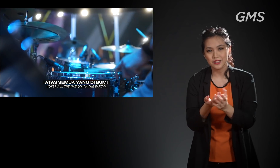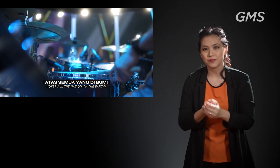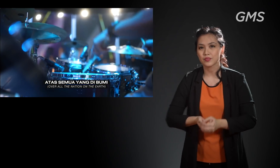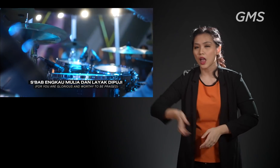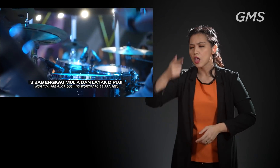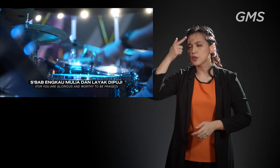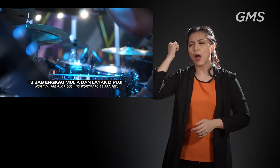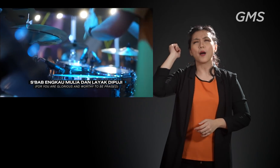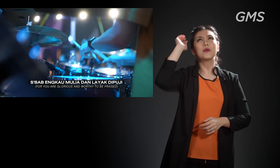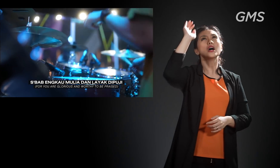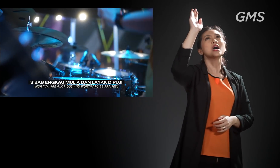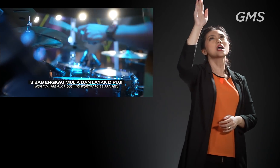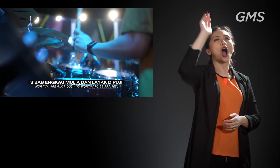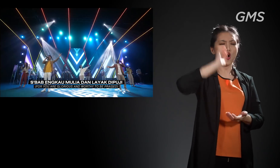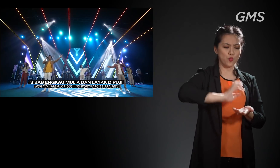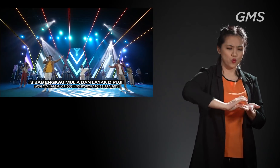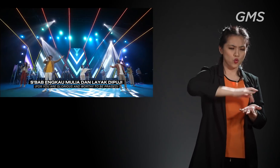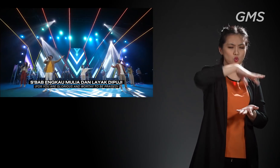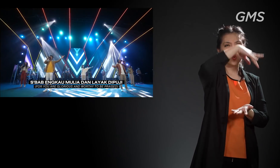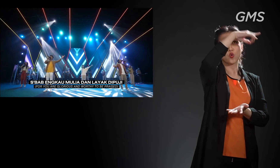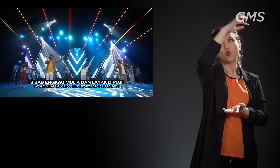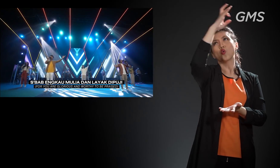mulia, sebab Engkau